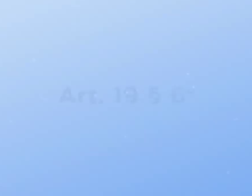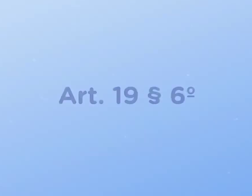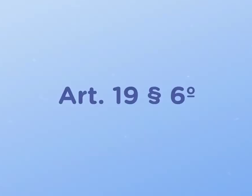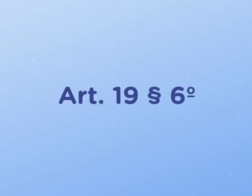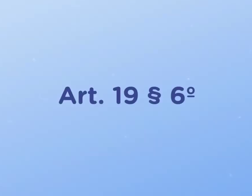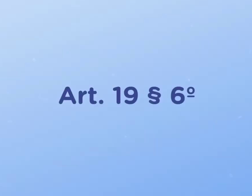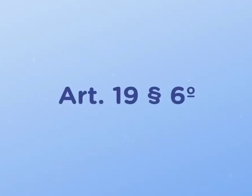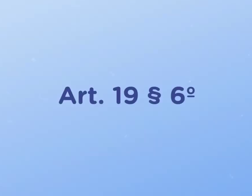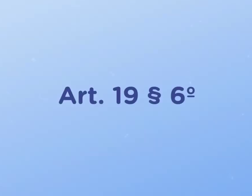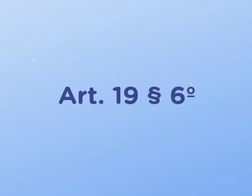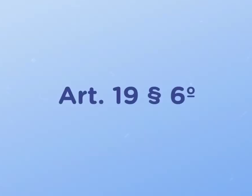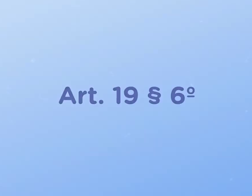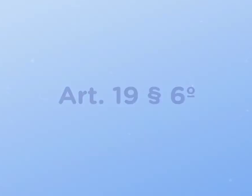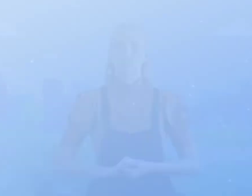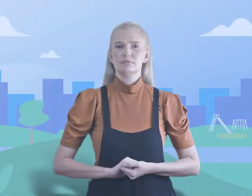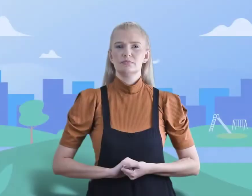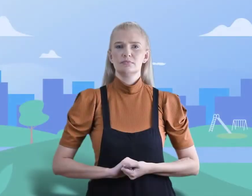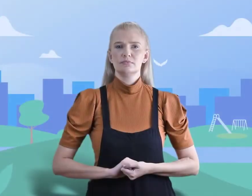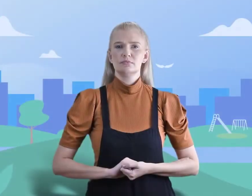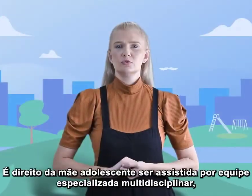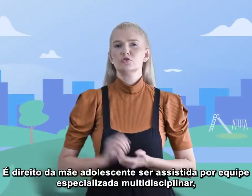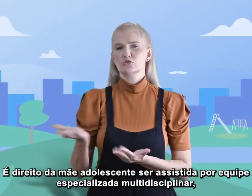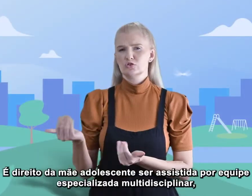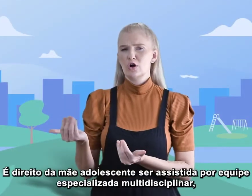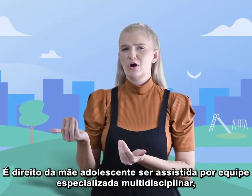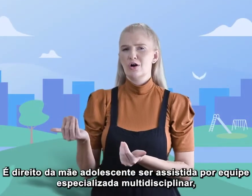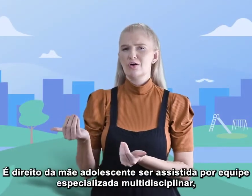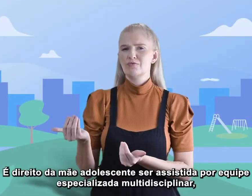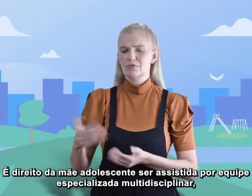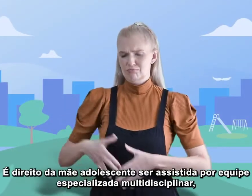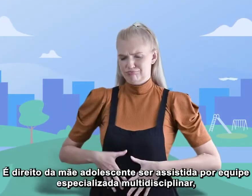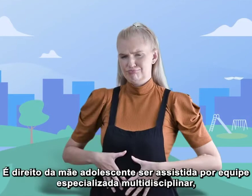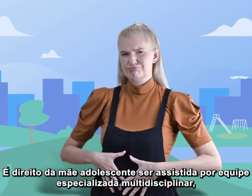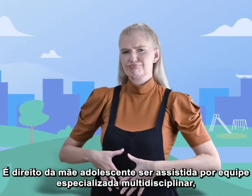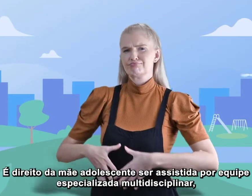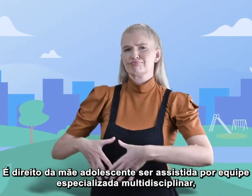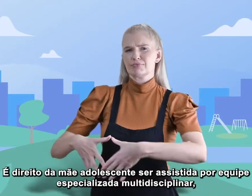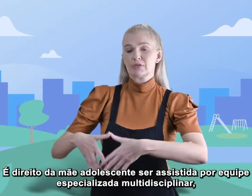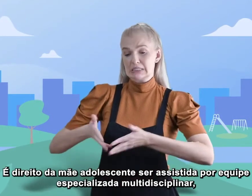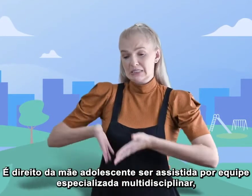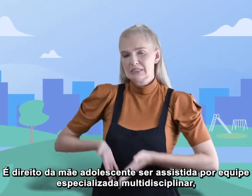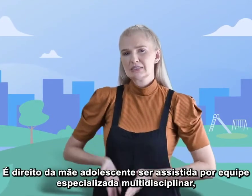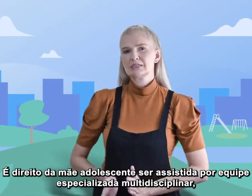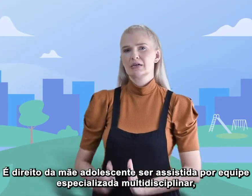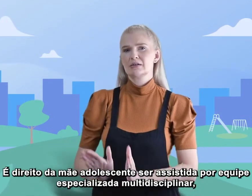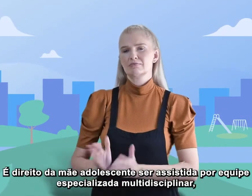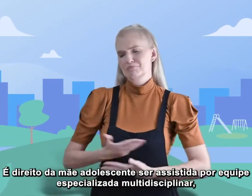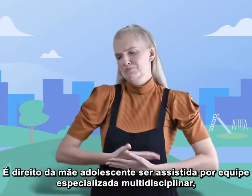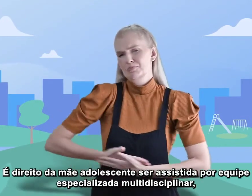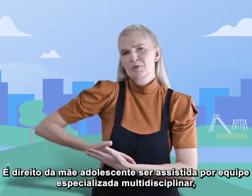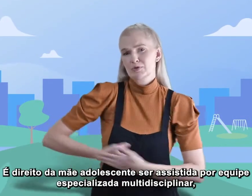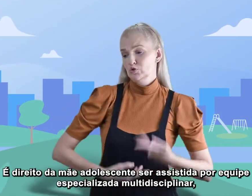Artigo 19, parágrafo 6º. É direito da mãe adolescente ser assistida por equipe